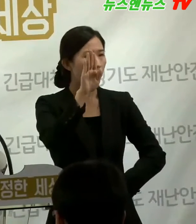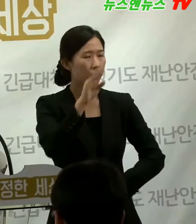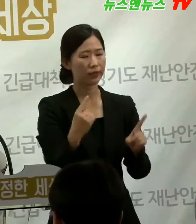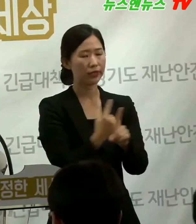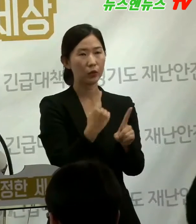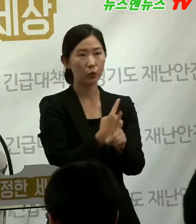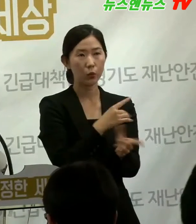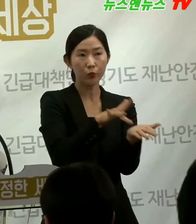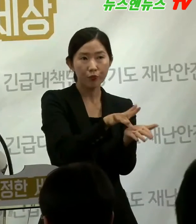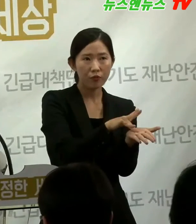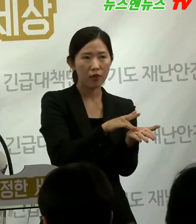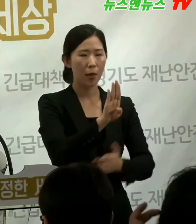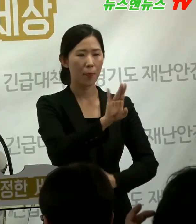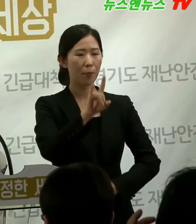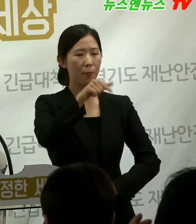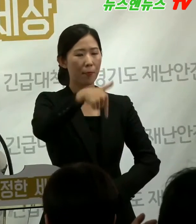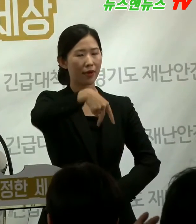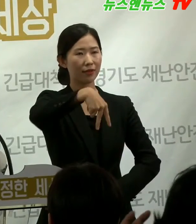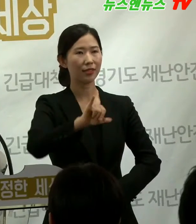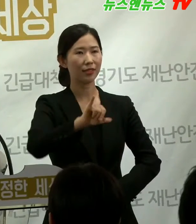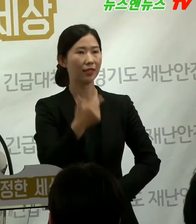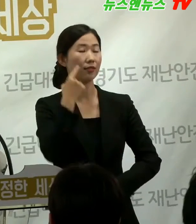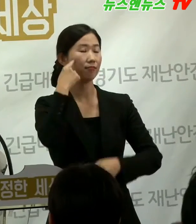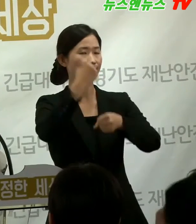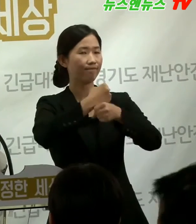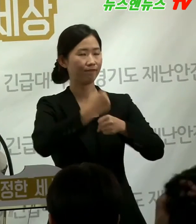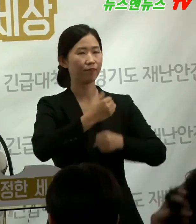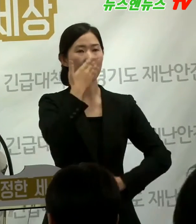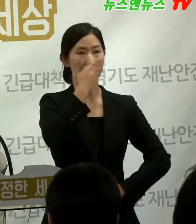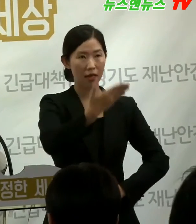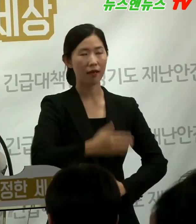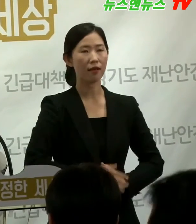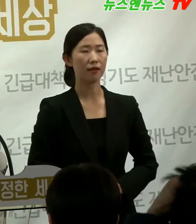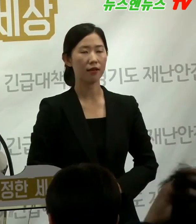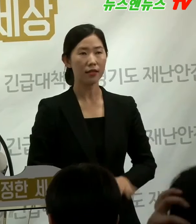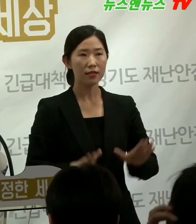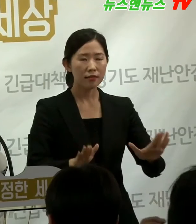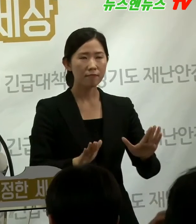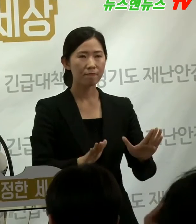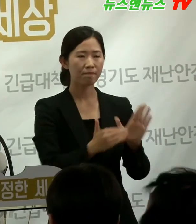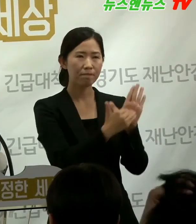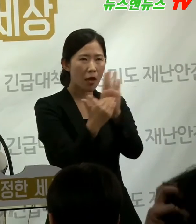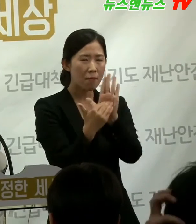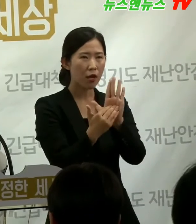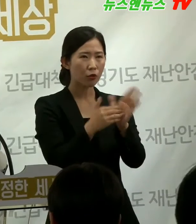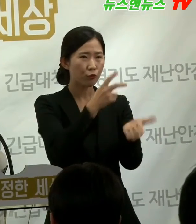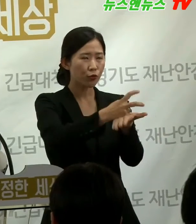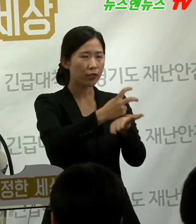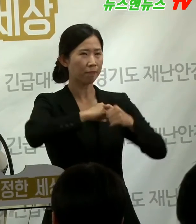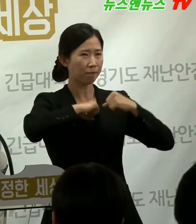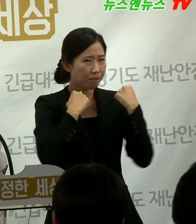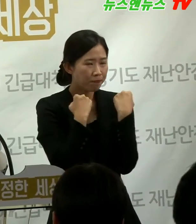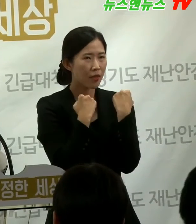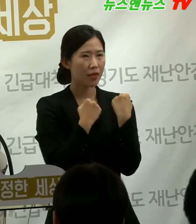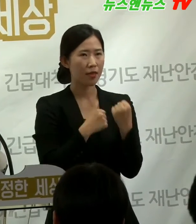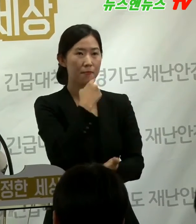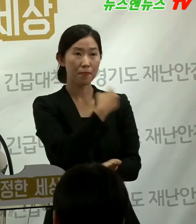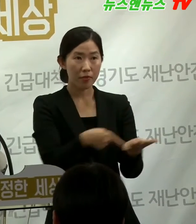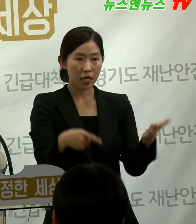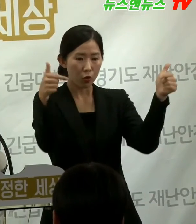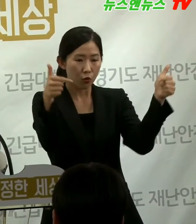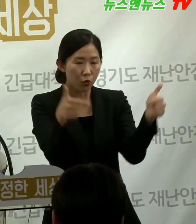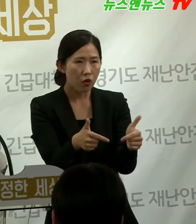것입니다. 예방수칙 준수와 선진방역으로 최대한 감염을 줄이고 피해를 최소화하면서